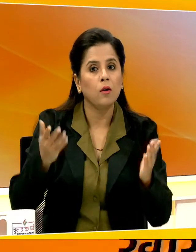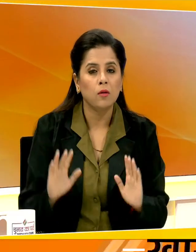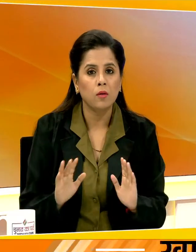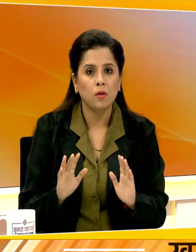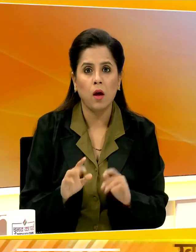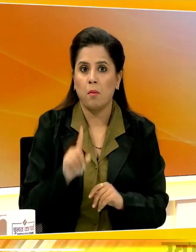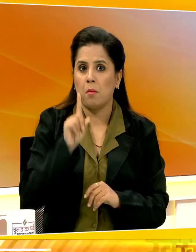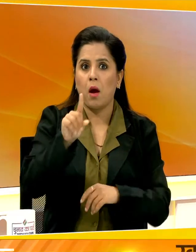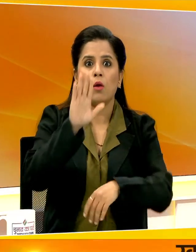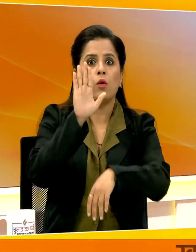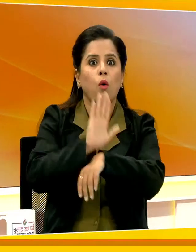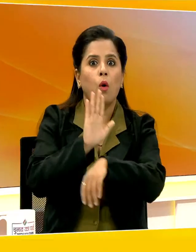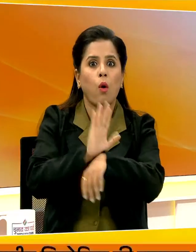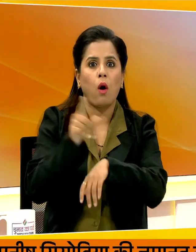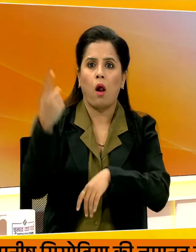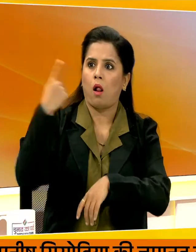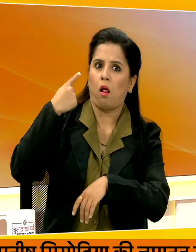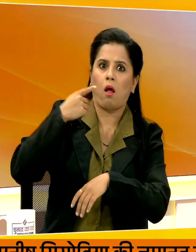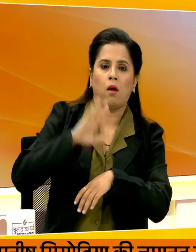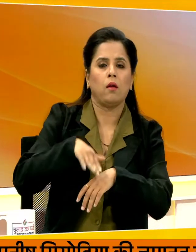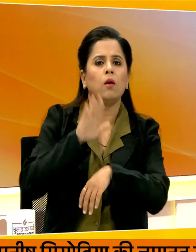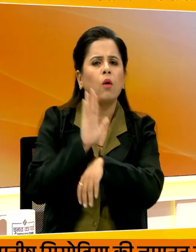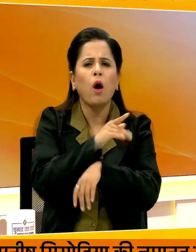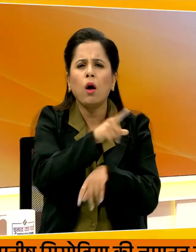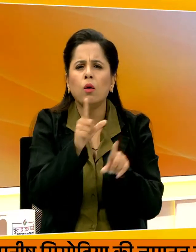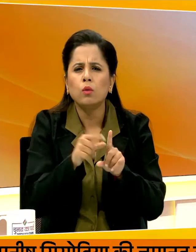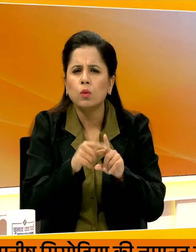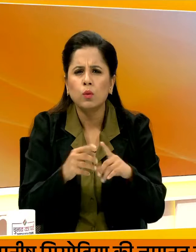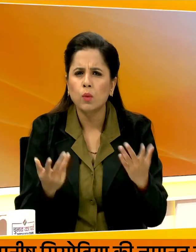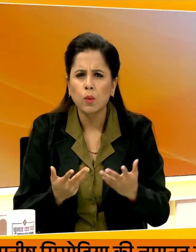और कांग्रेस की सरकार क्या करती थी,